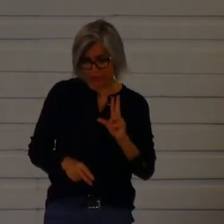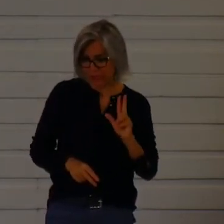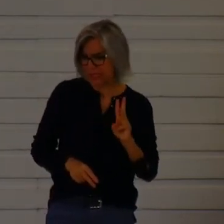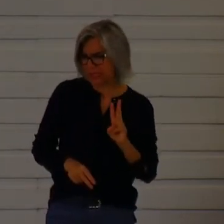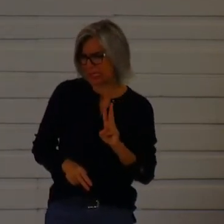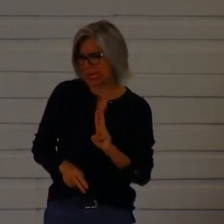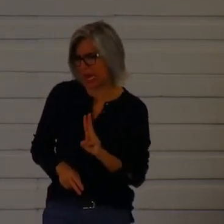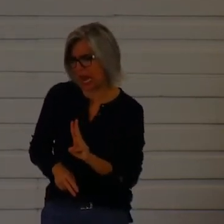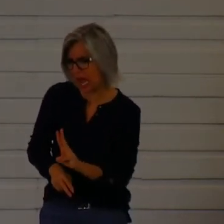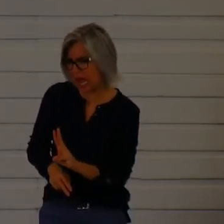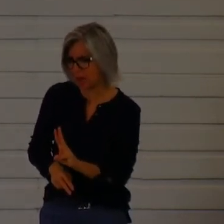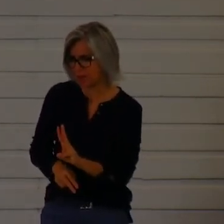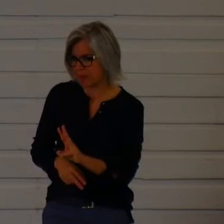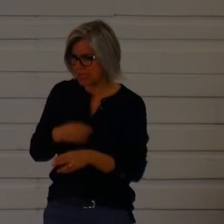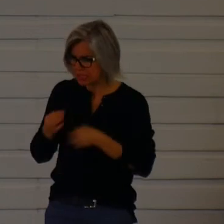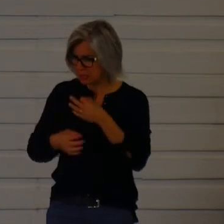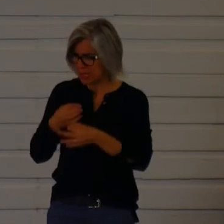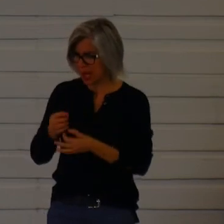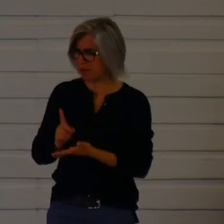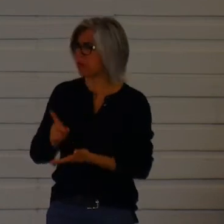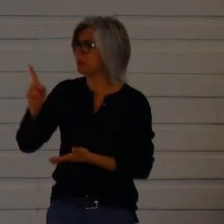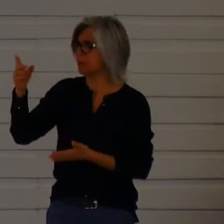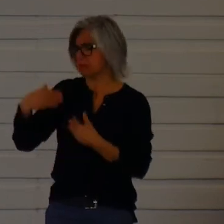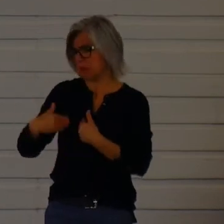che tu hai peccato, e lo misero in crisi.